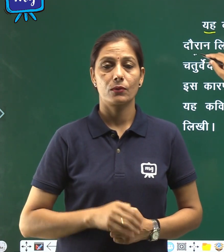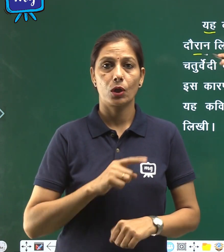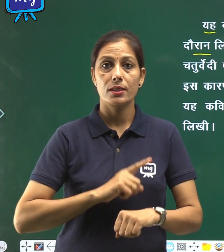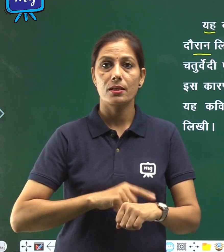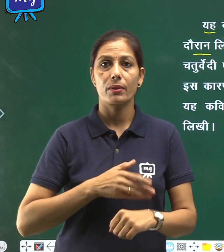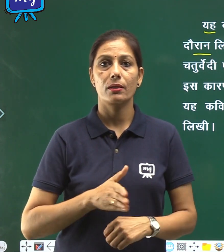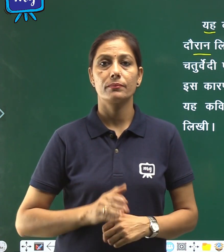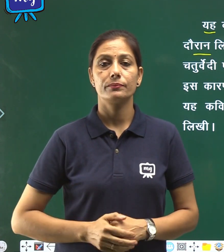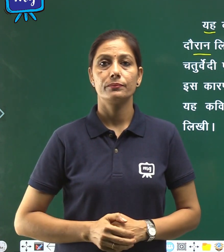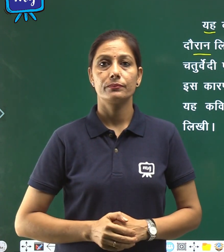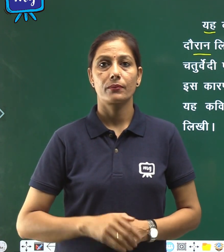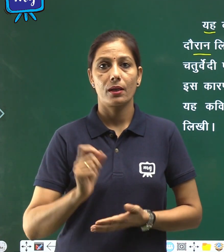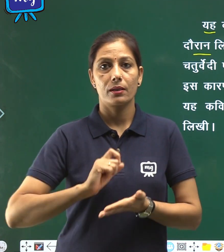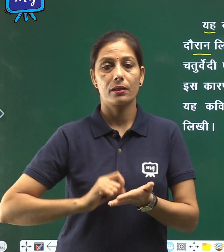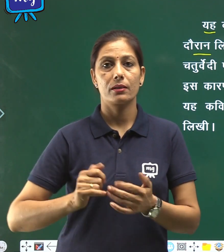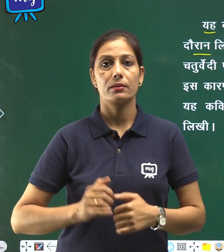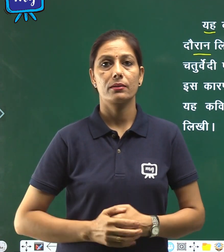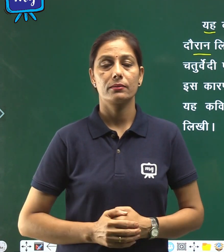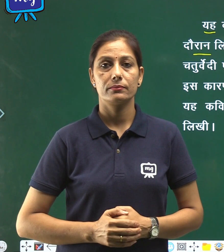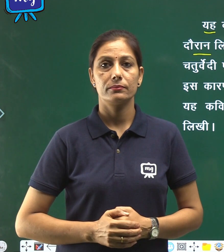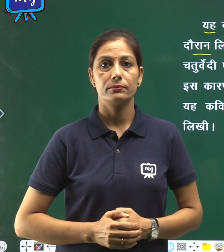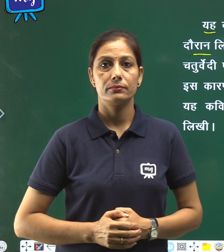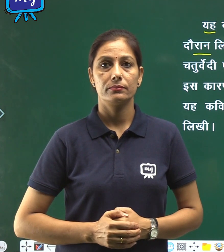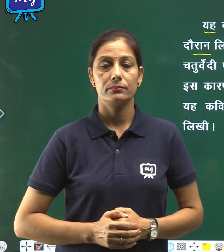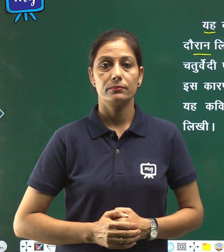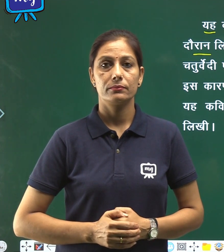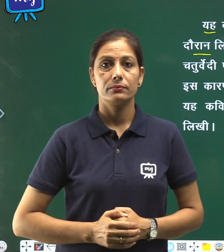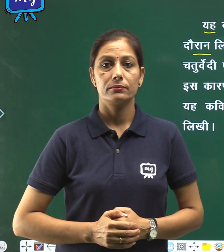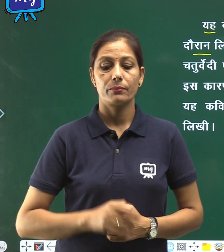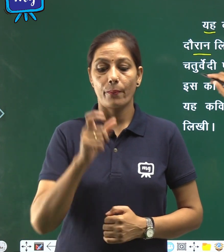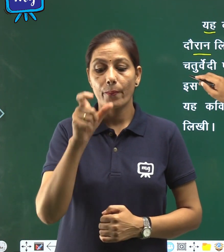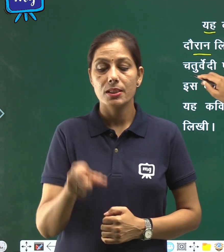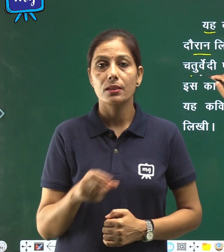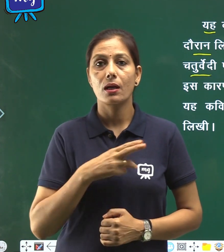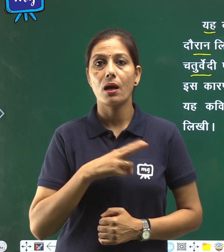दौरान लिखी गई थी। माखनलाल चतुर्वेदी